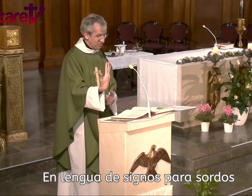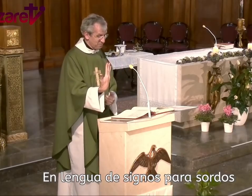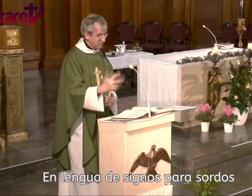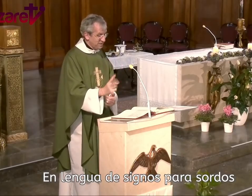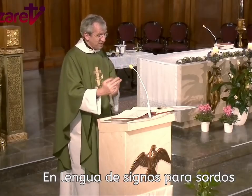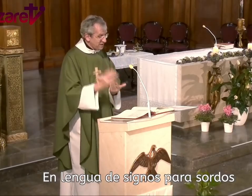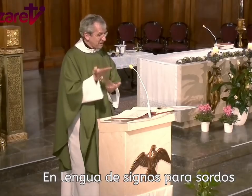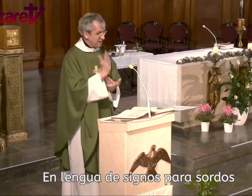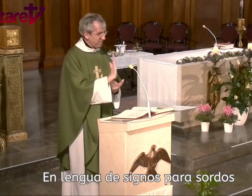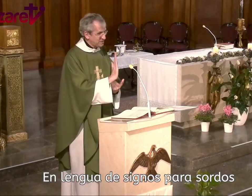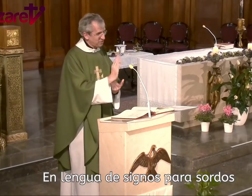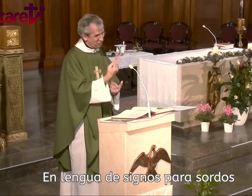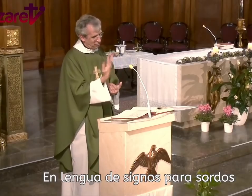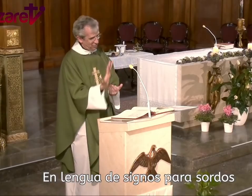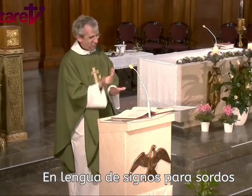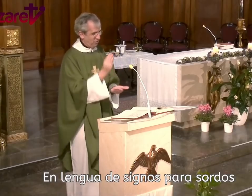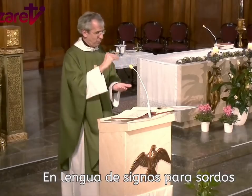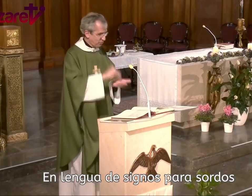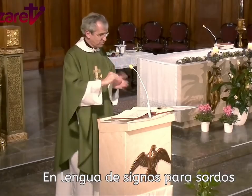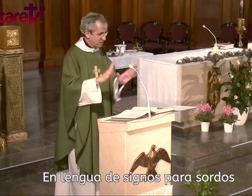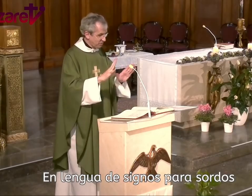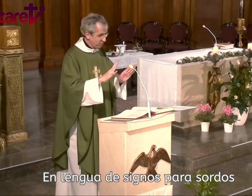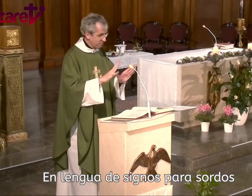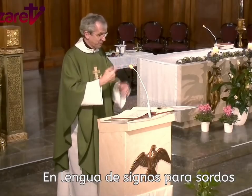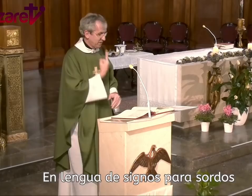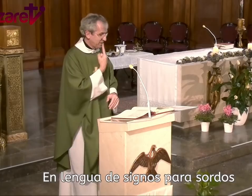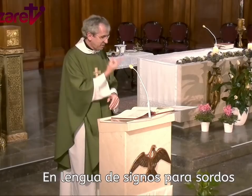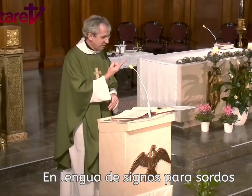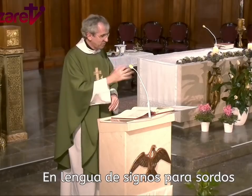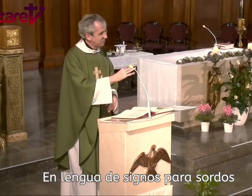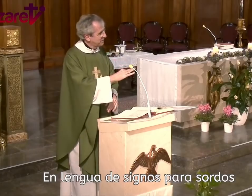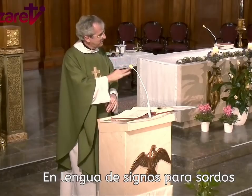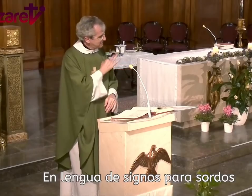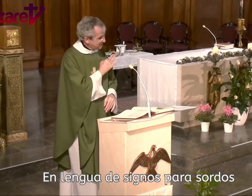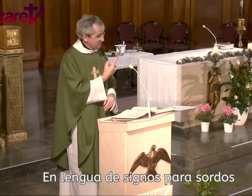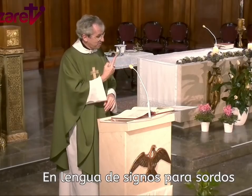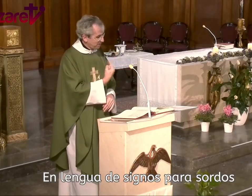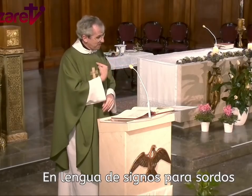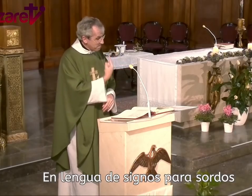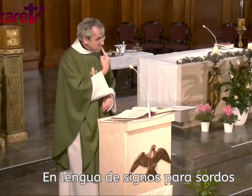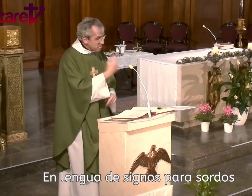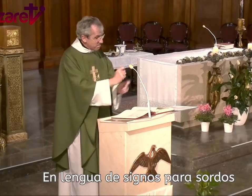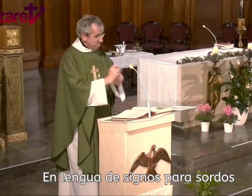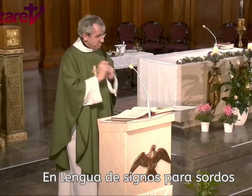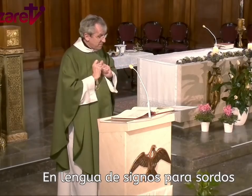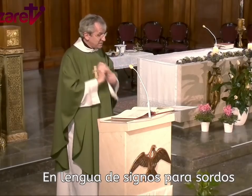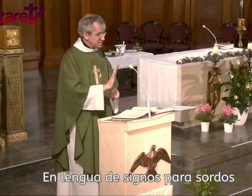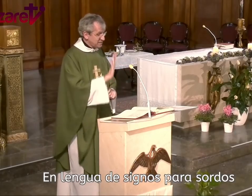Y le presentó otros cinco Diciendo Señor Me diste